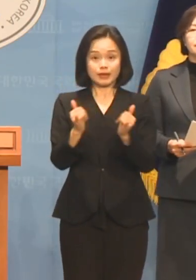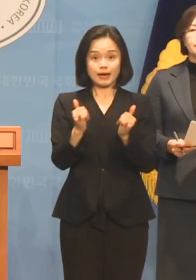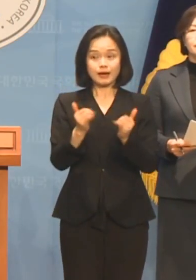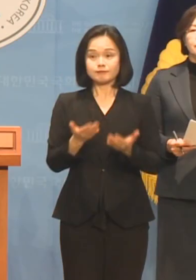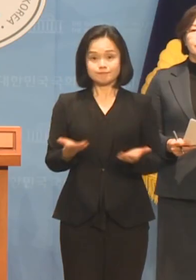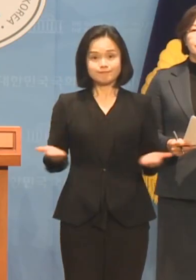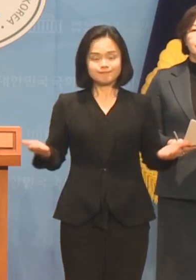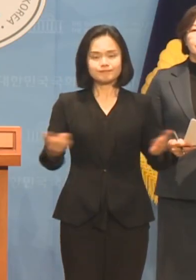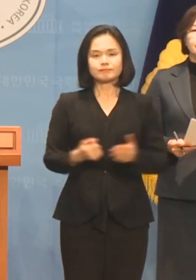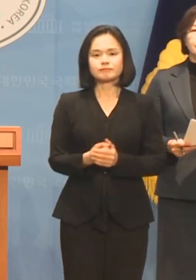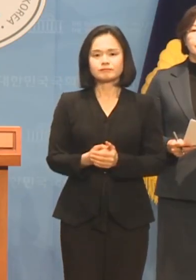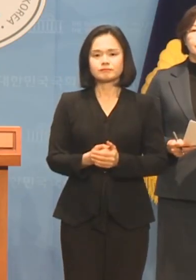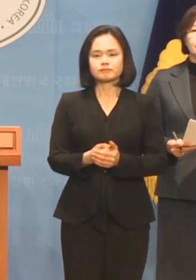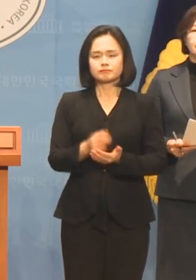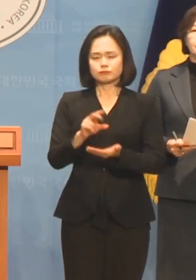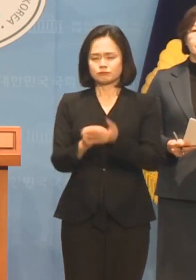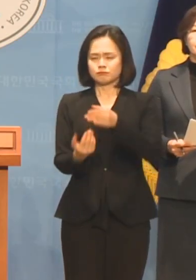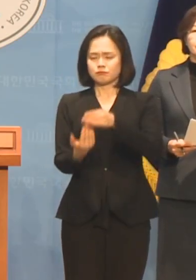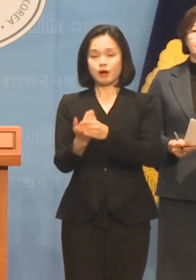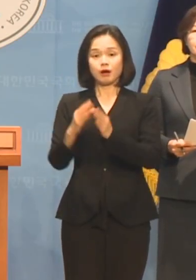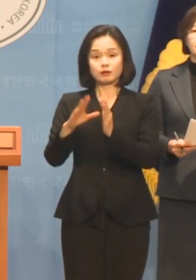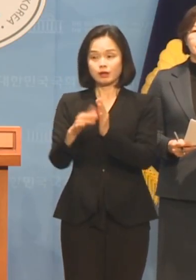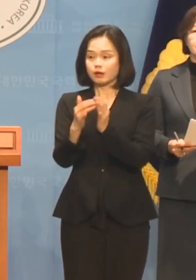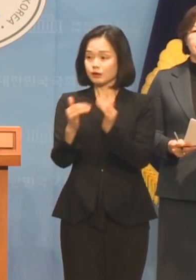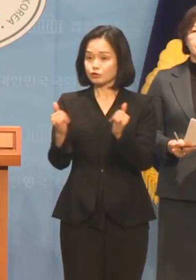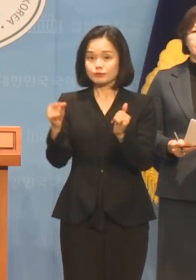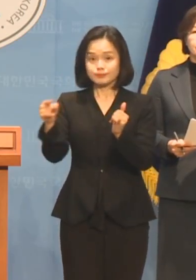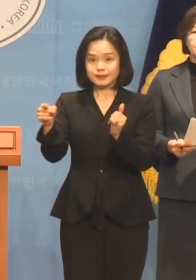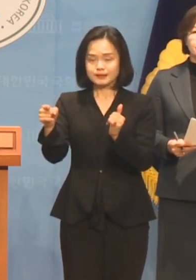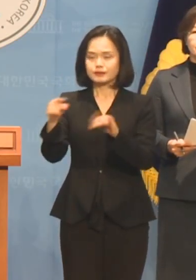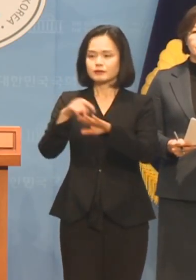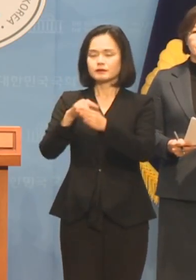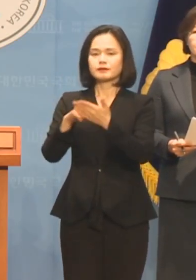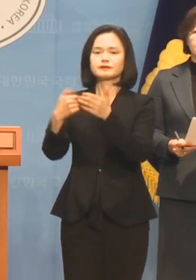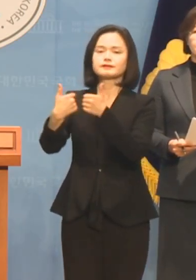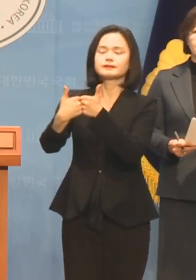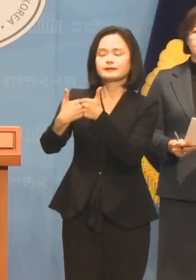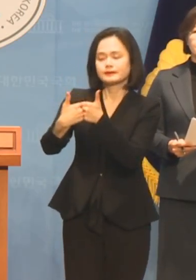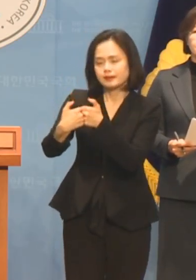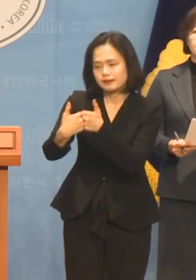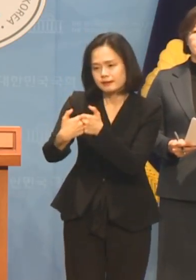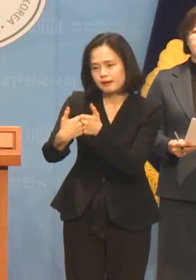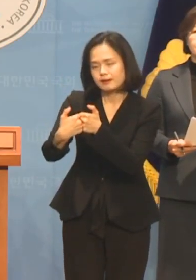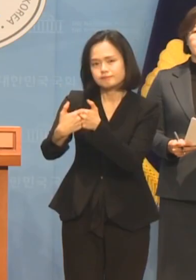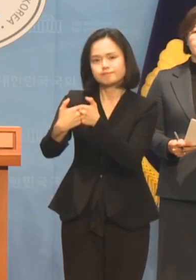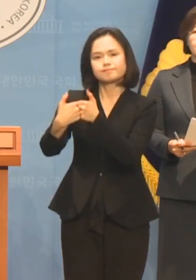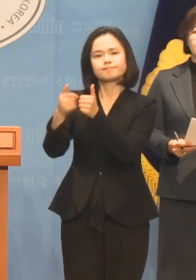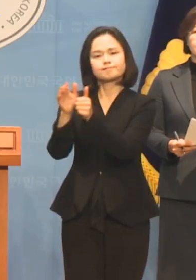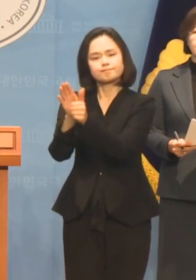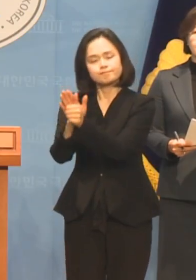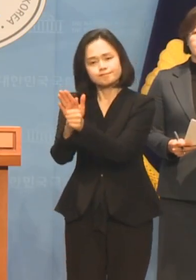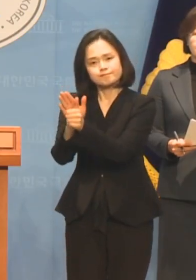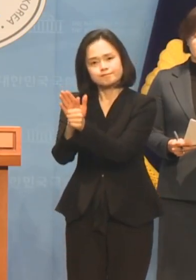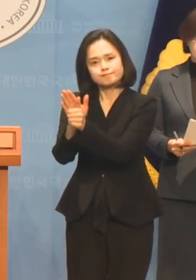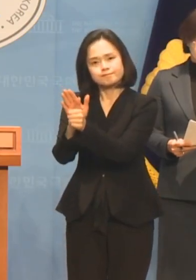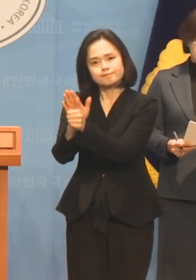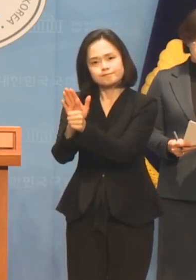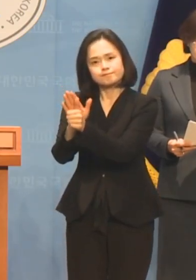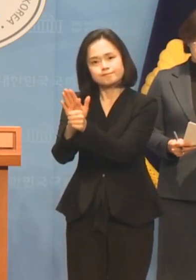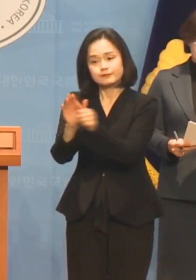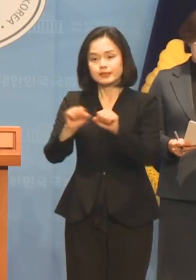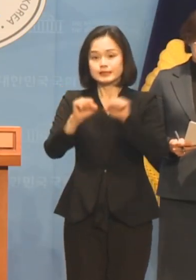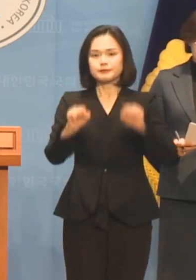상황에서 대국민 심층 상담 정신건강 전문가로서 체계적인 심리 지원